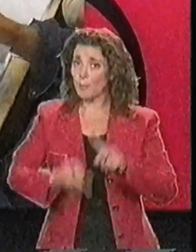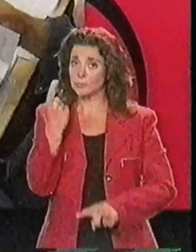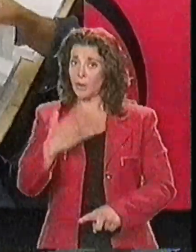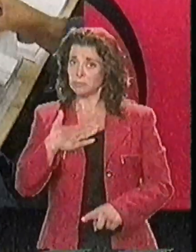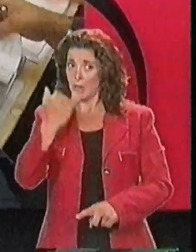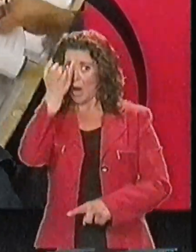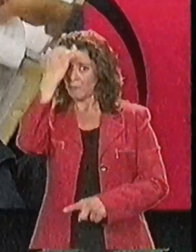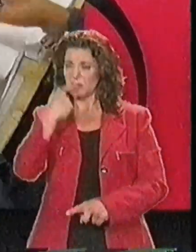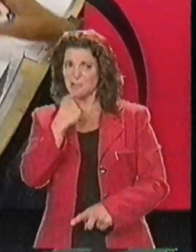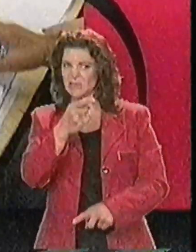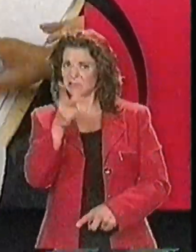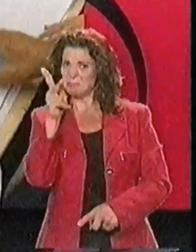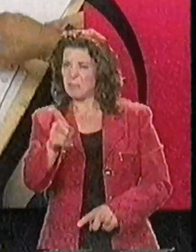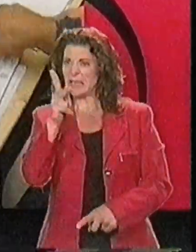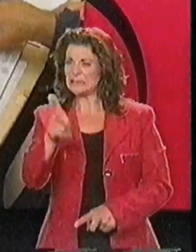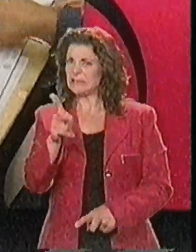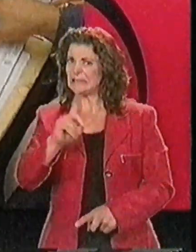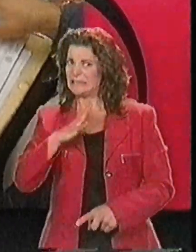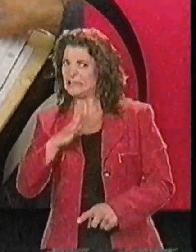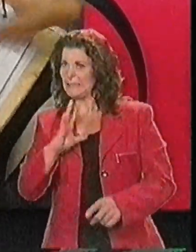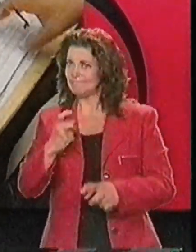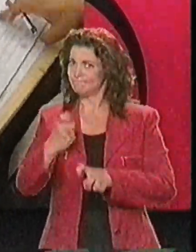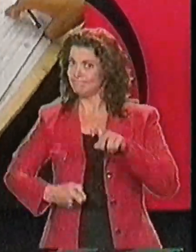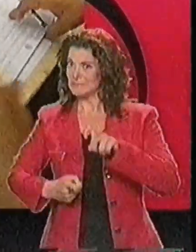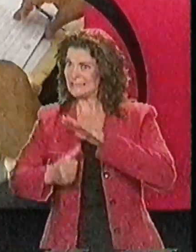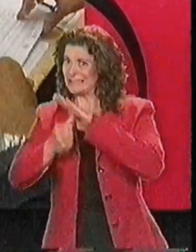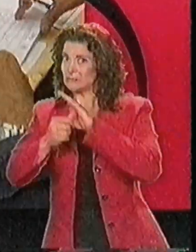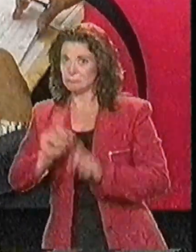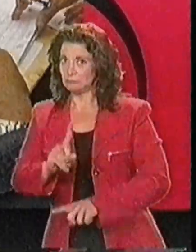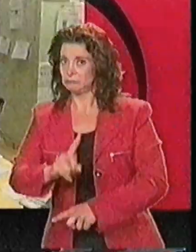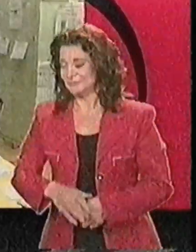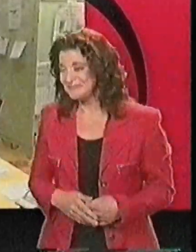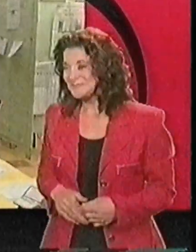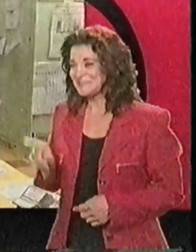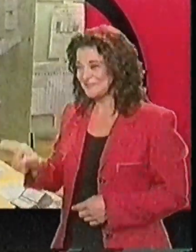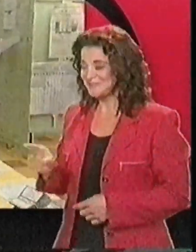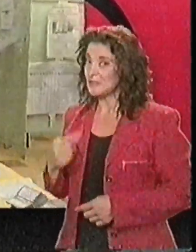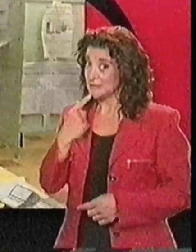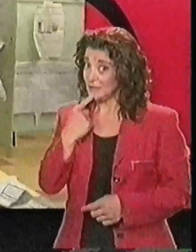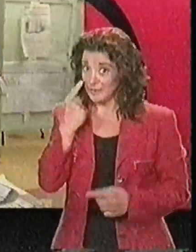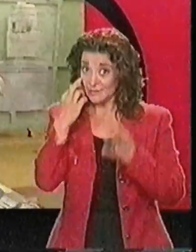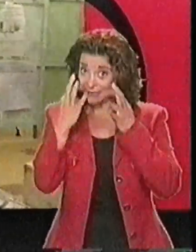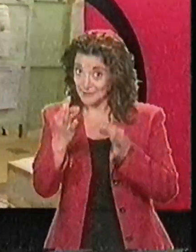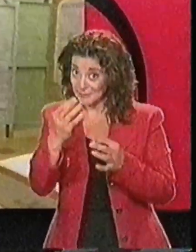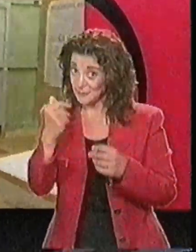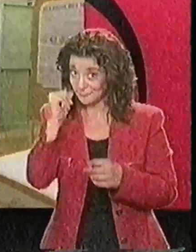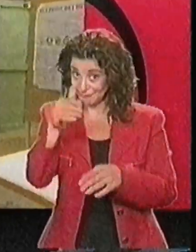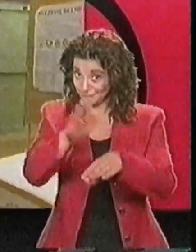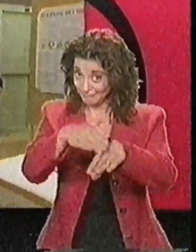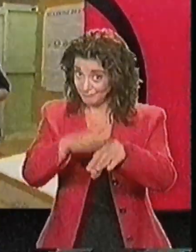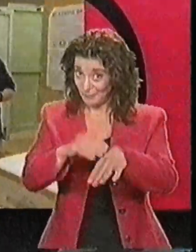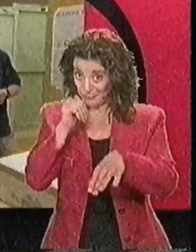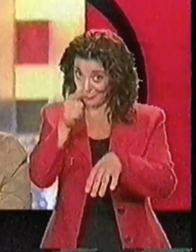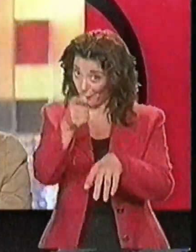qui montent trop et voilà. Et ce seront les mots de la fin à méditer pour les élections de demain.